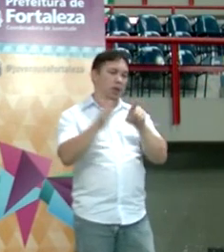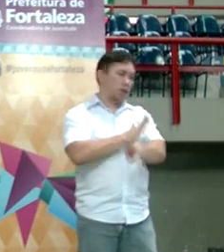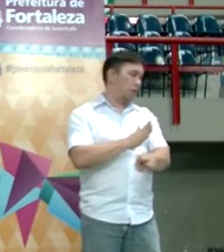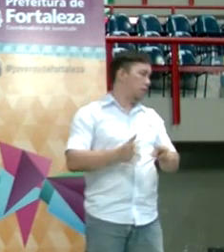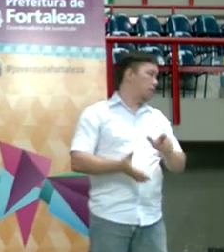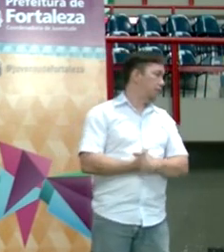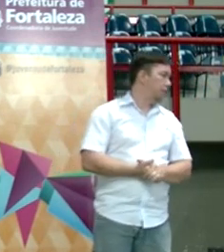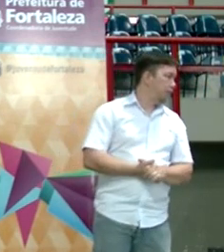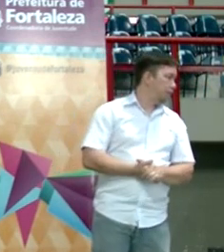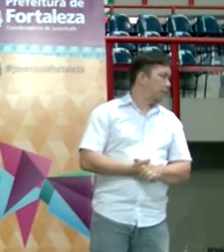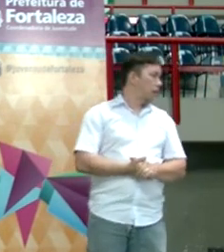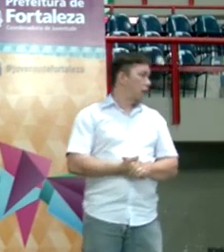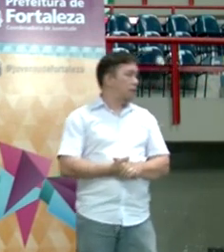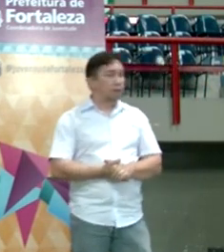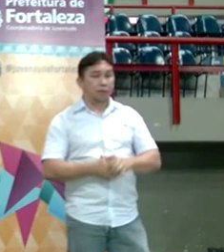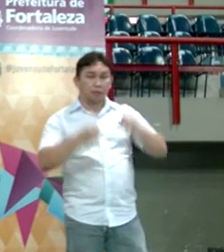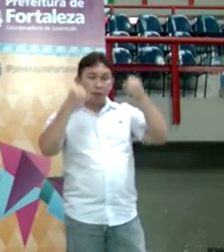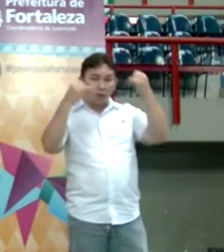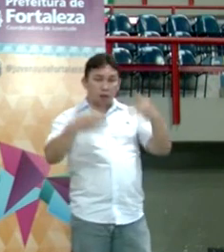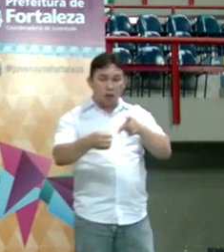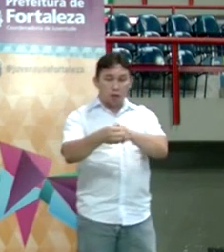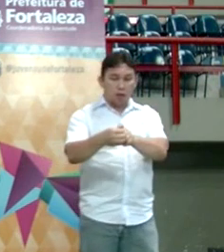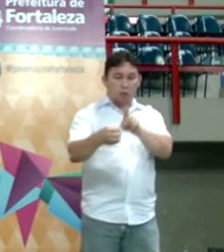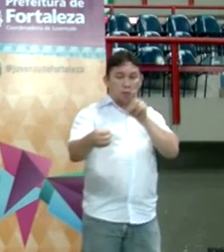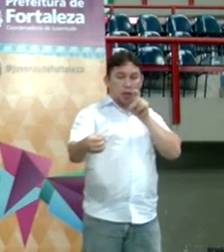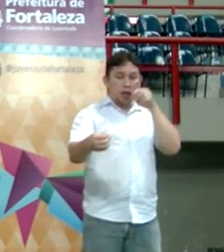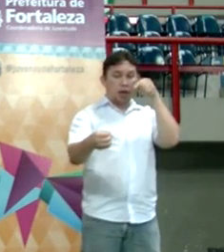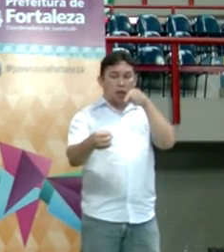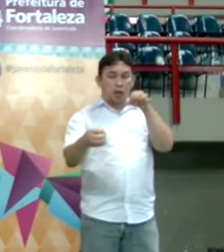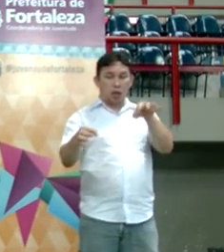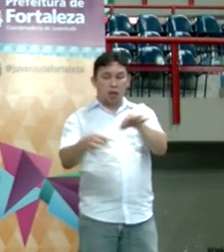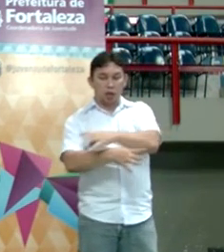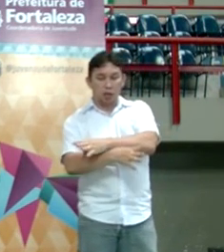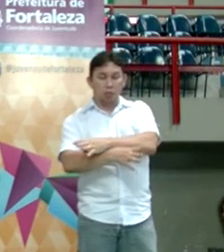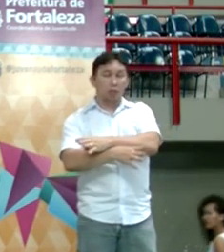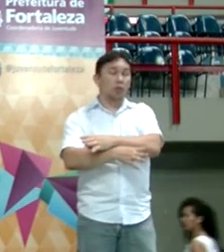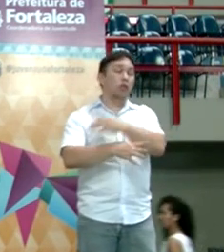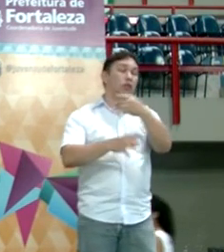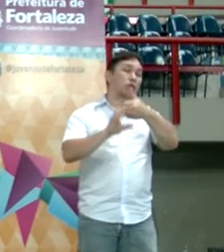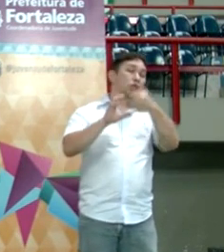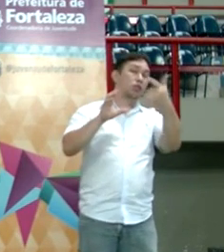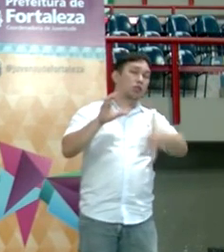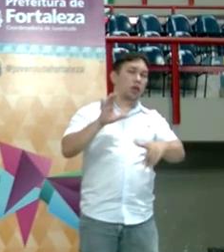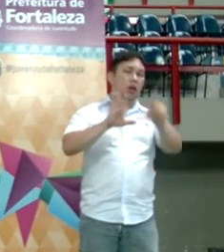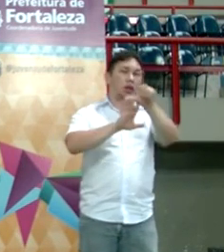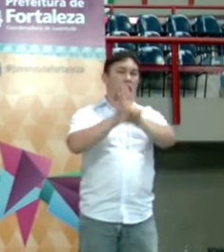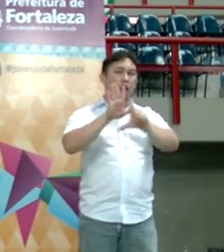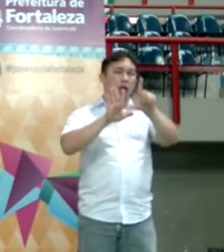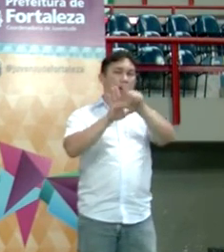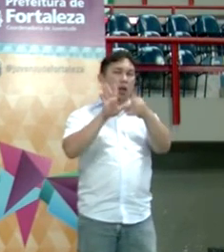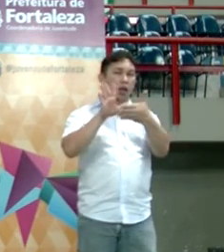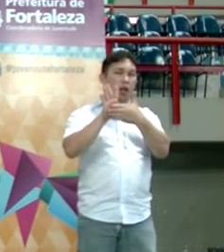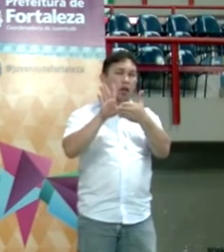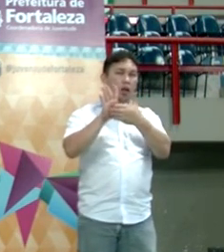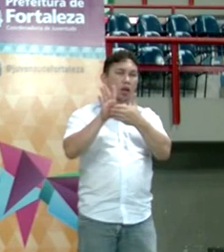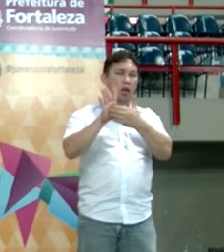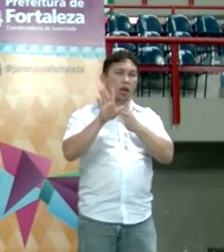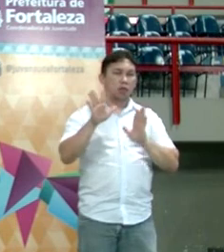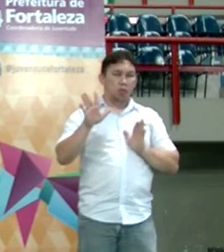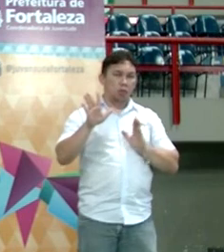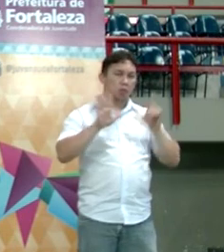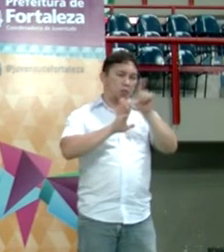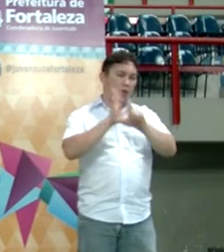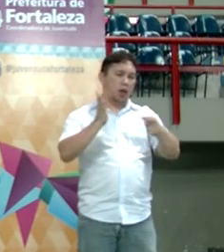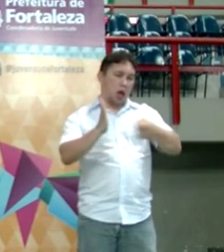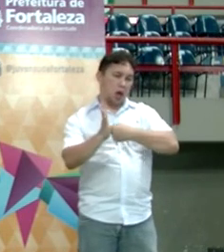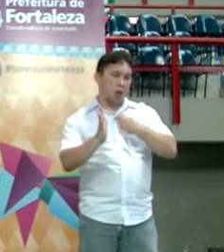questão. Ele está dizendo que o apartheid acabou. Em que aspecto? Legal. O que é o aspecto legal? Acabou na